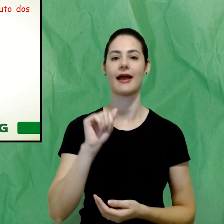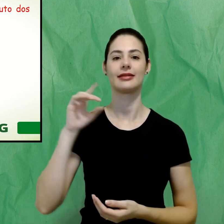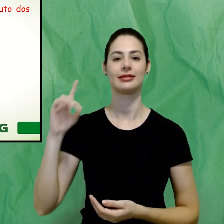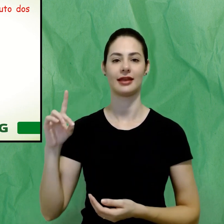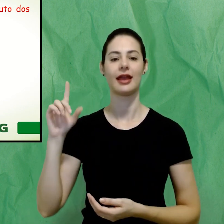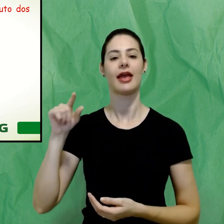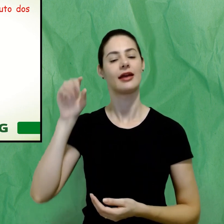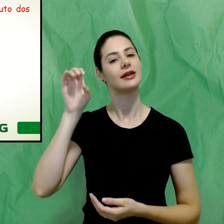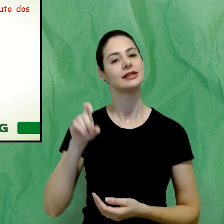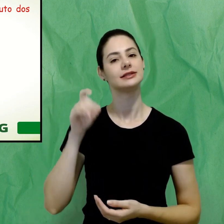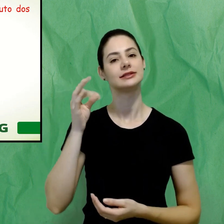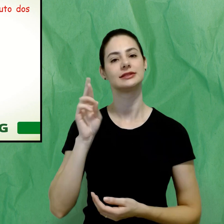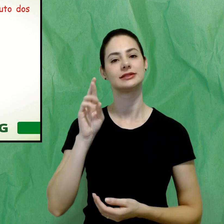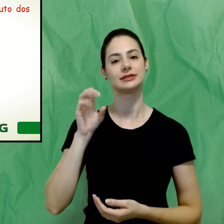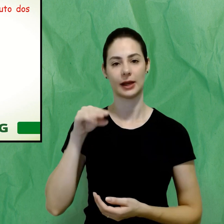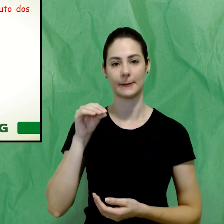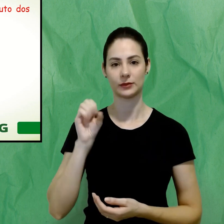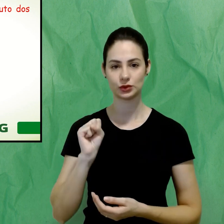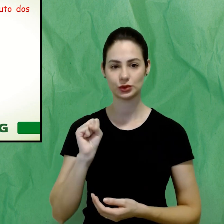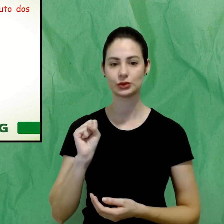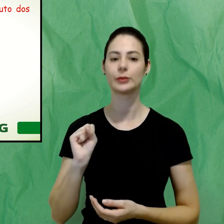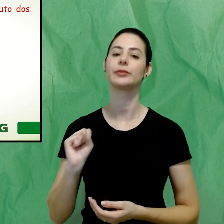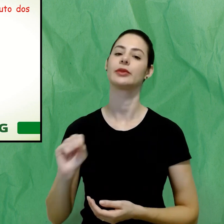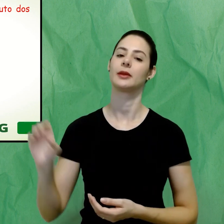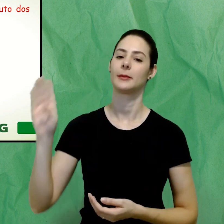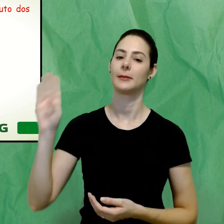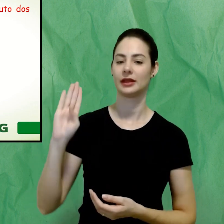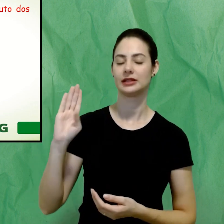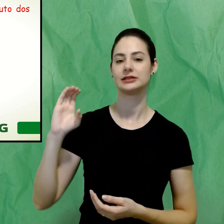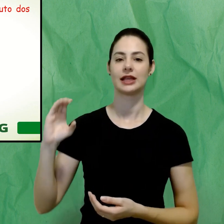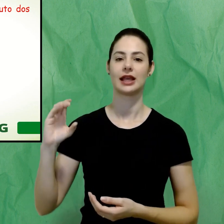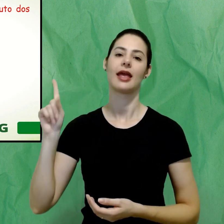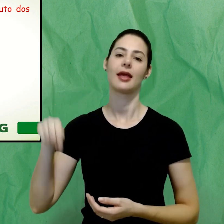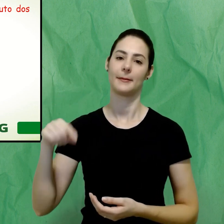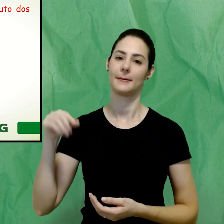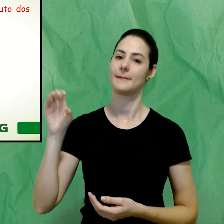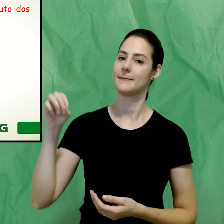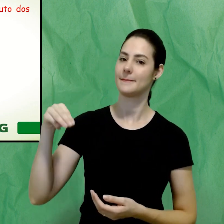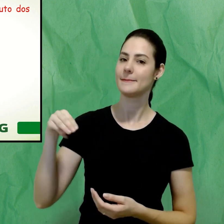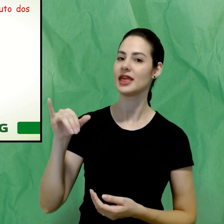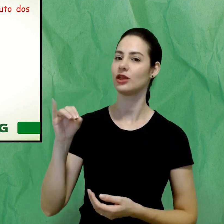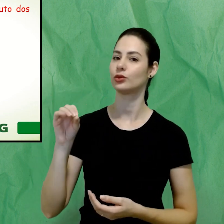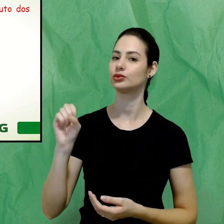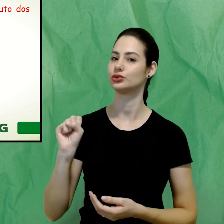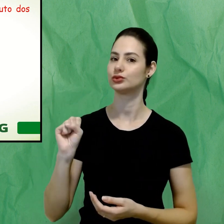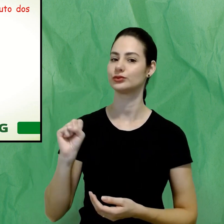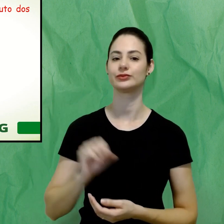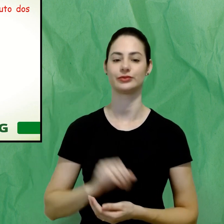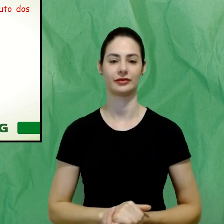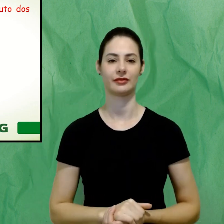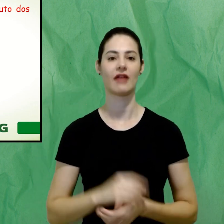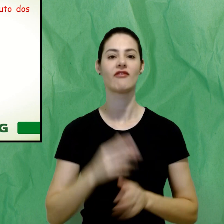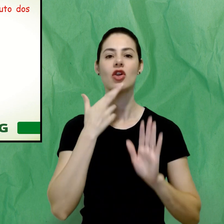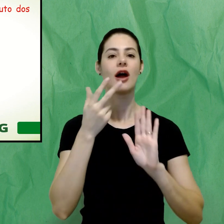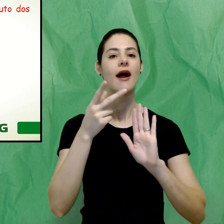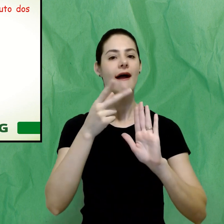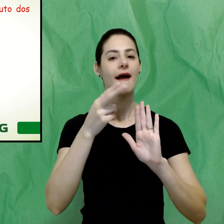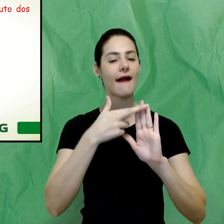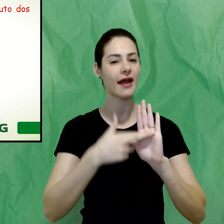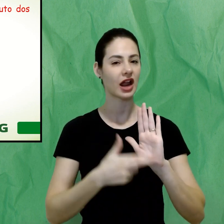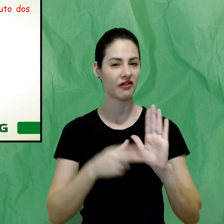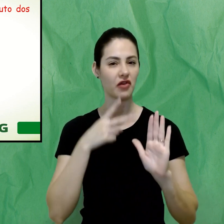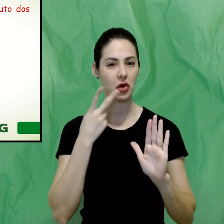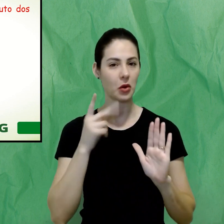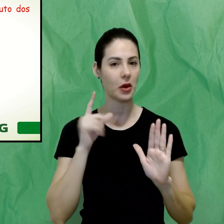os extremos e BC são os meios. A propriedade fundamental fala